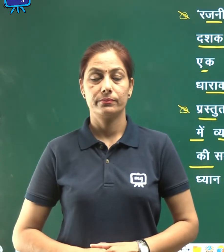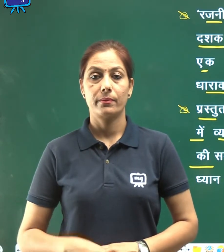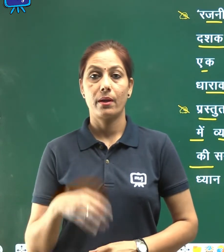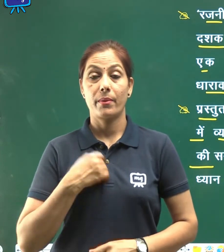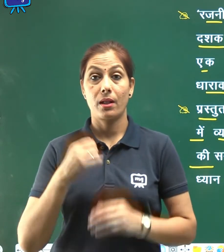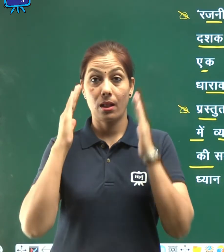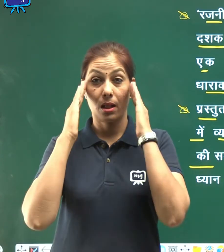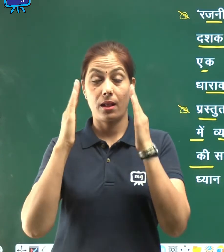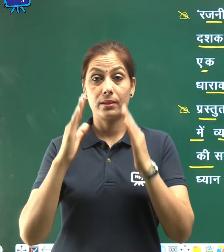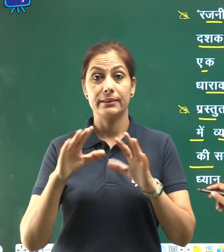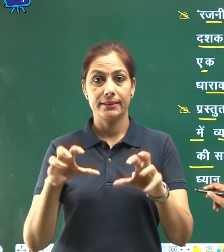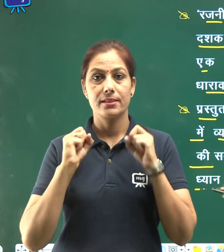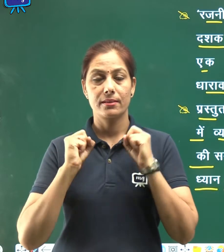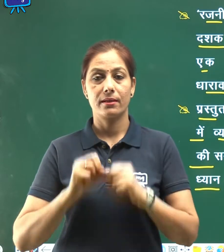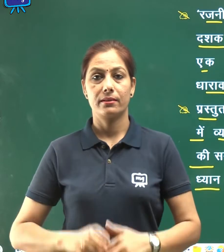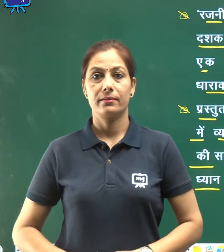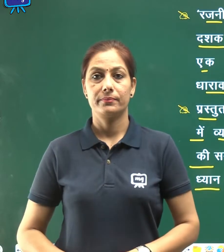हमारा ध्यान खींचता है।